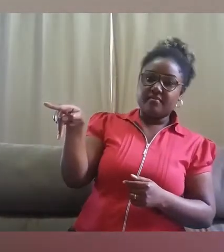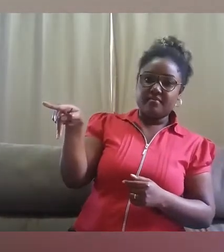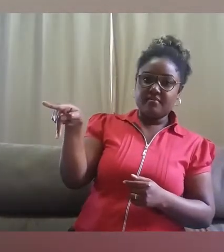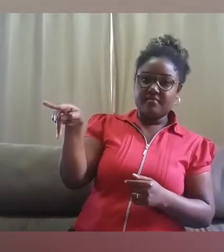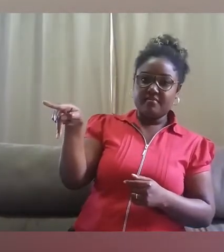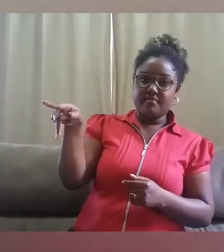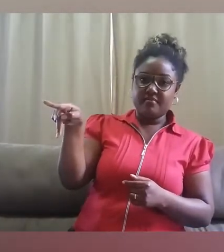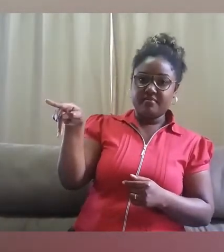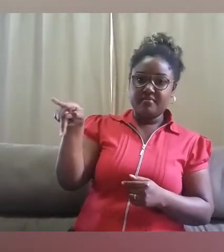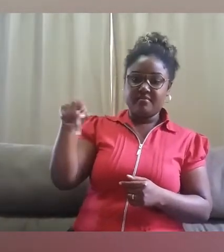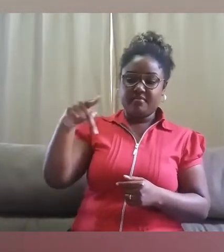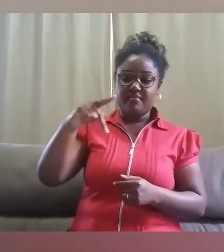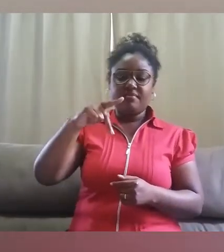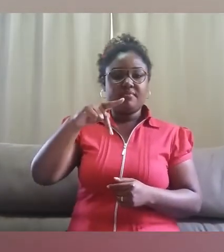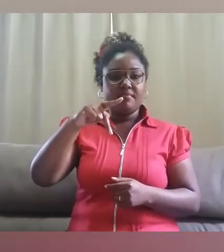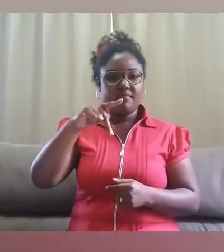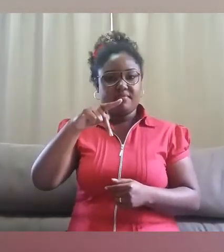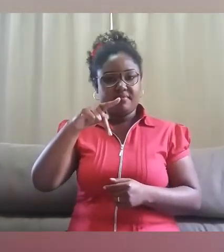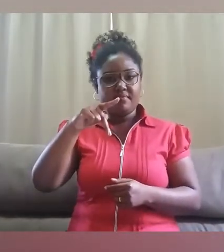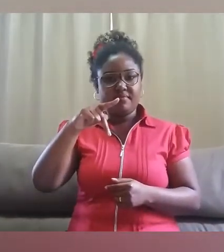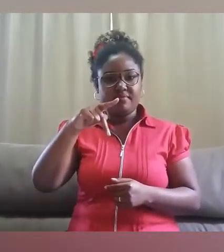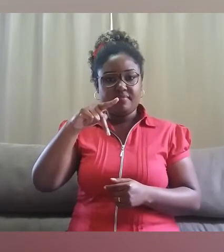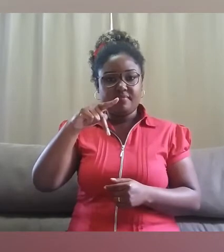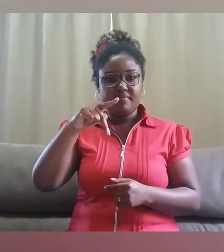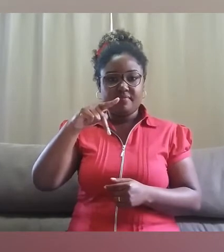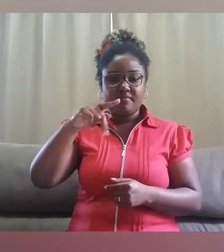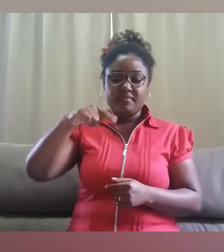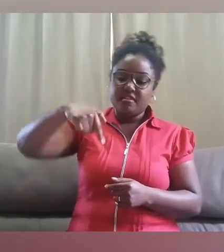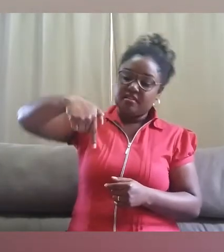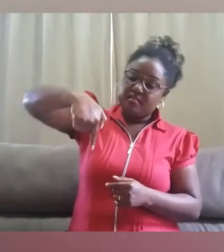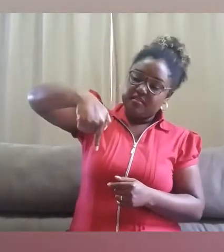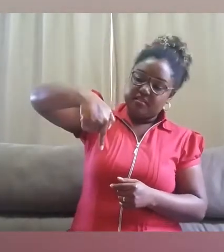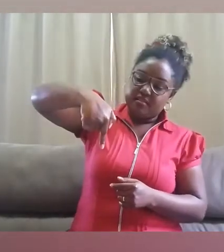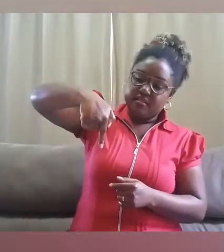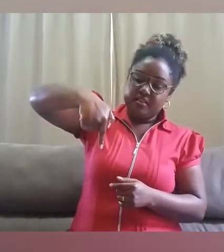Q,